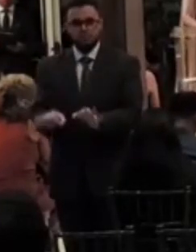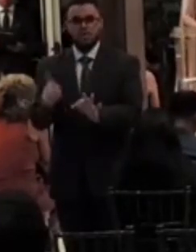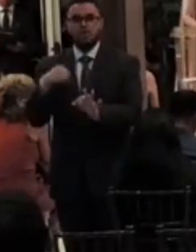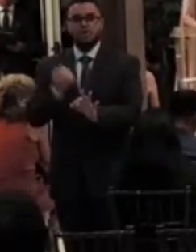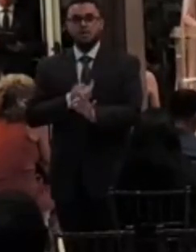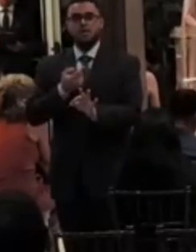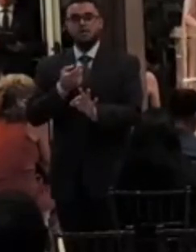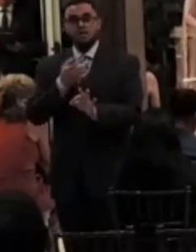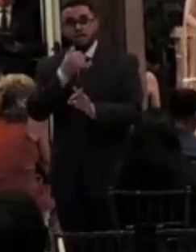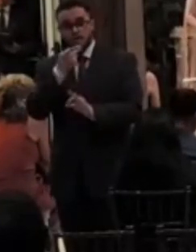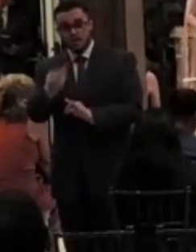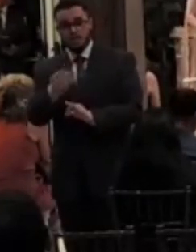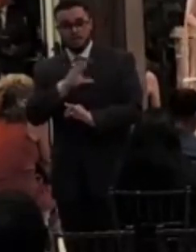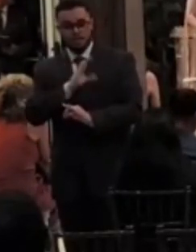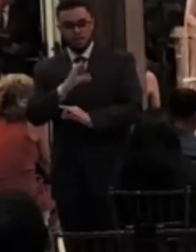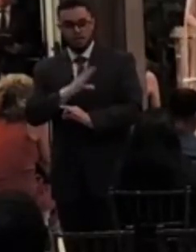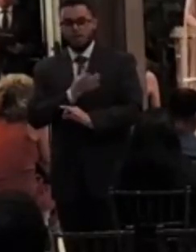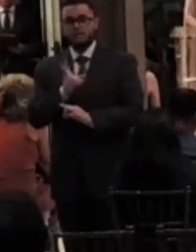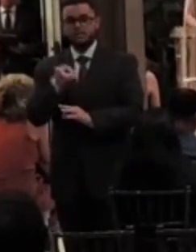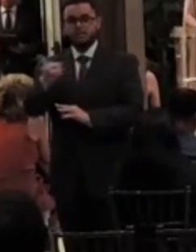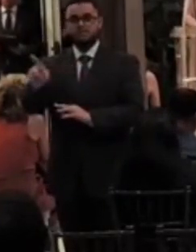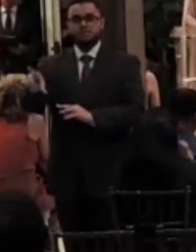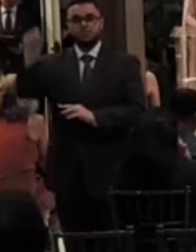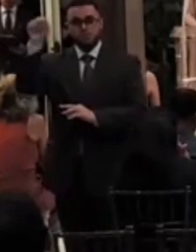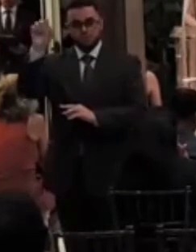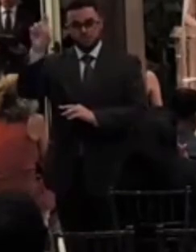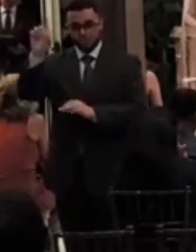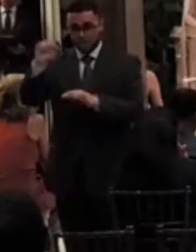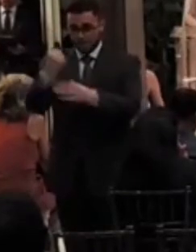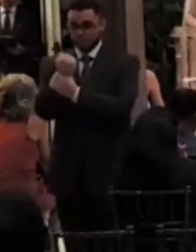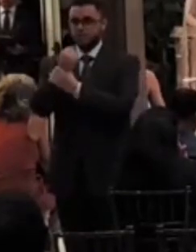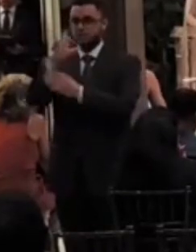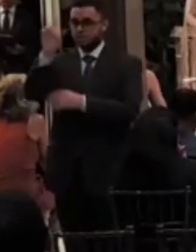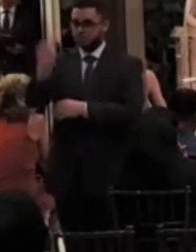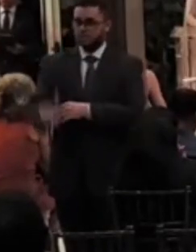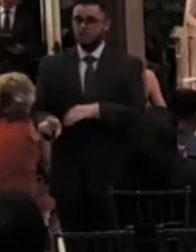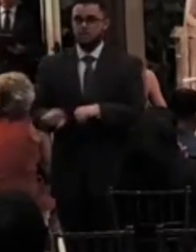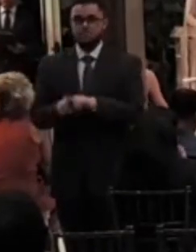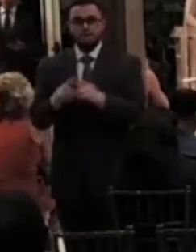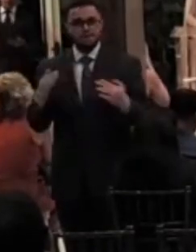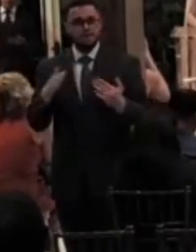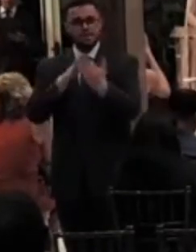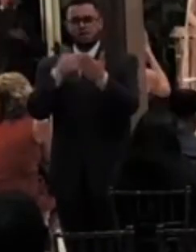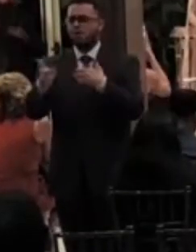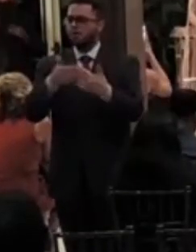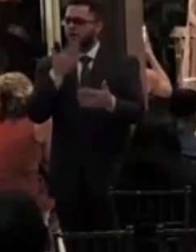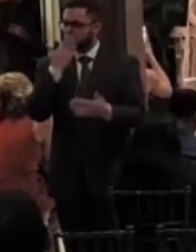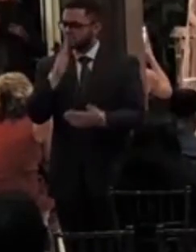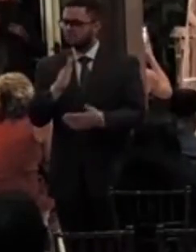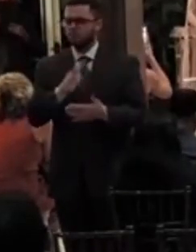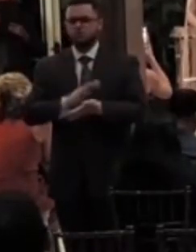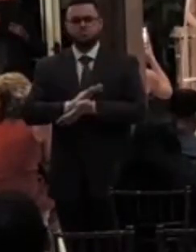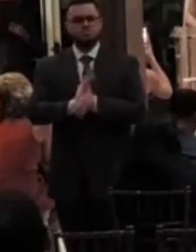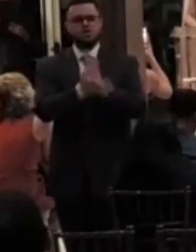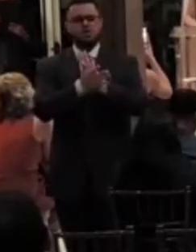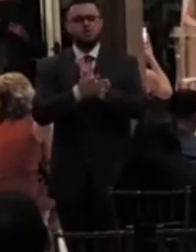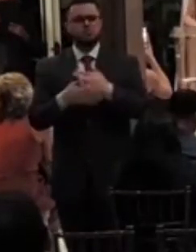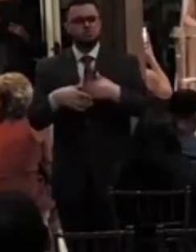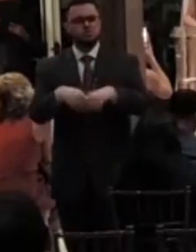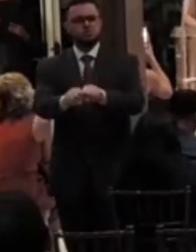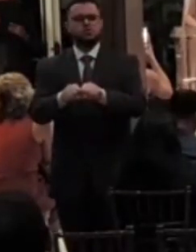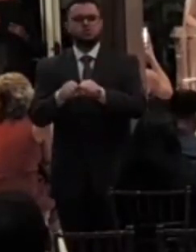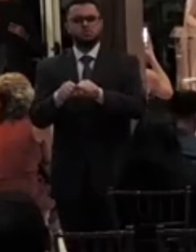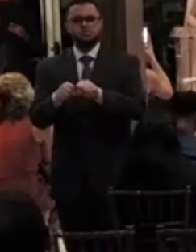opção pela garantia dos direitos e pelo enfrentamento a toda forma de preconceito, discriminação e